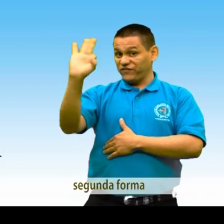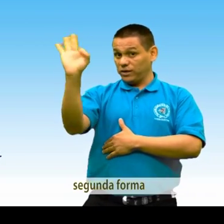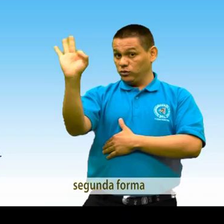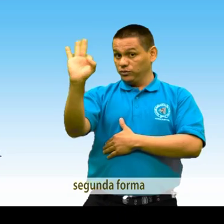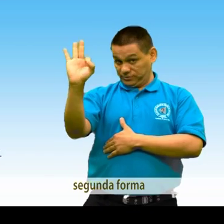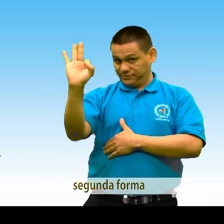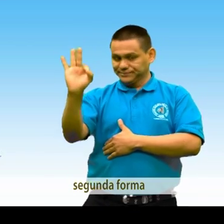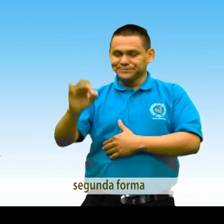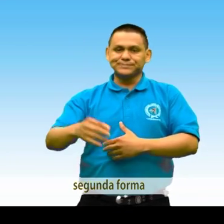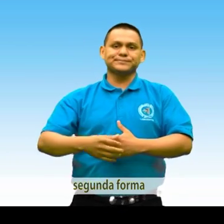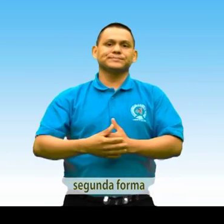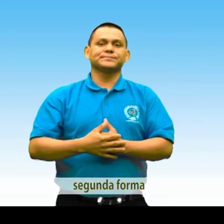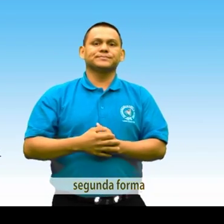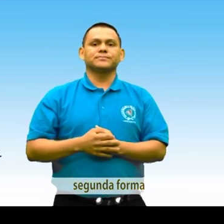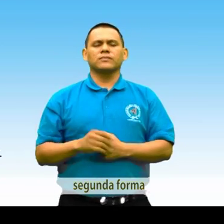Segunda forma.